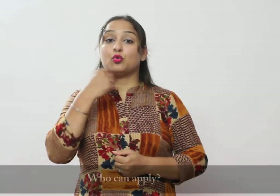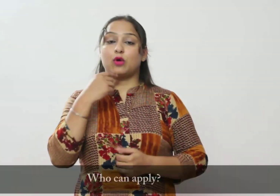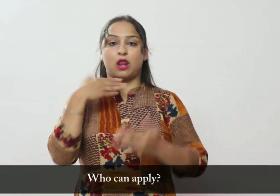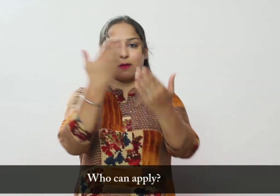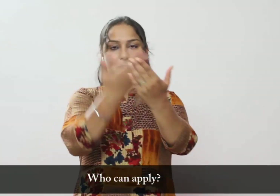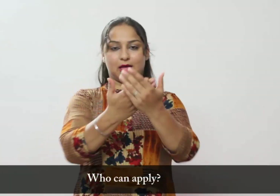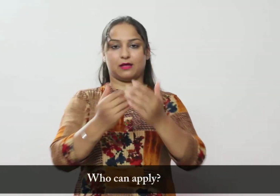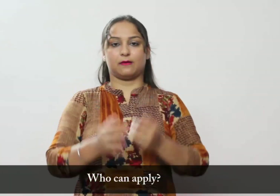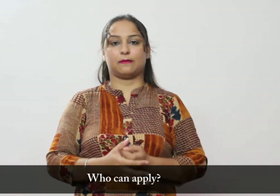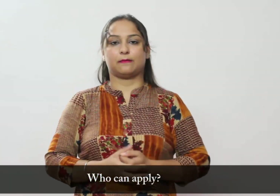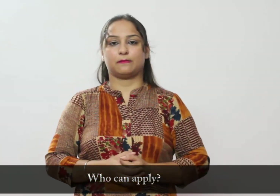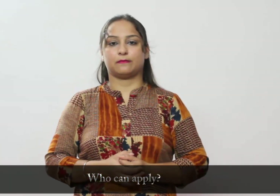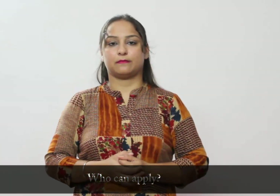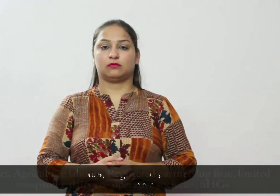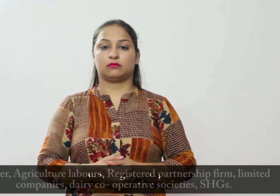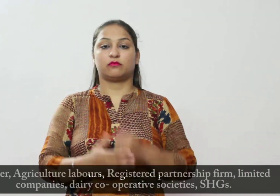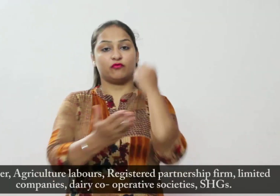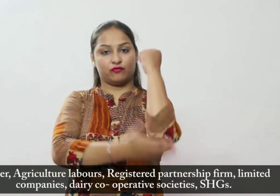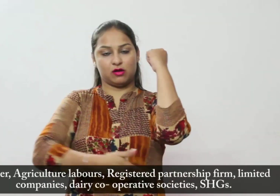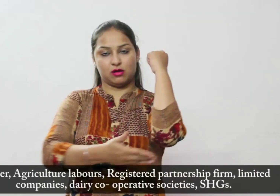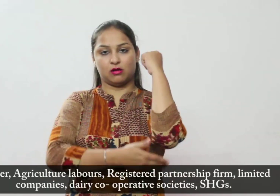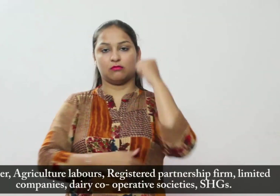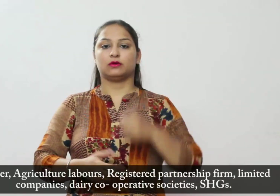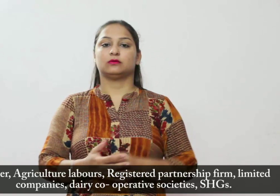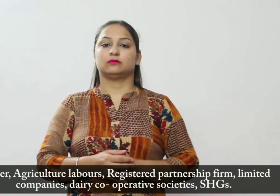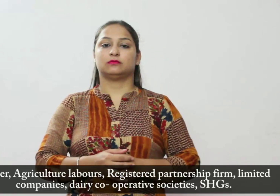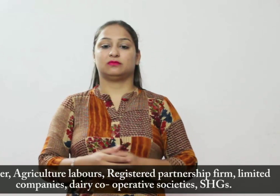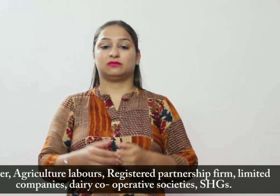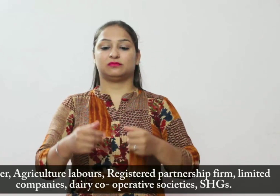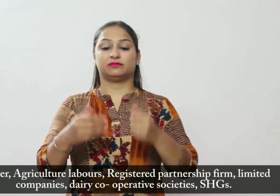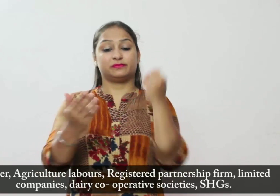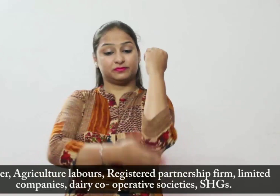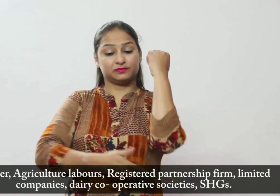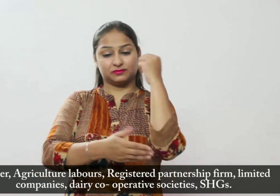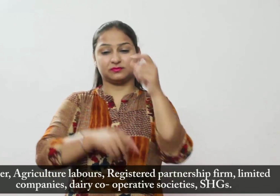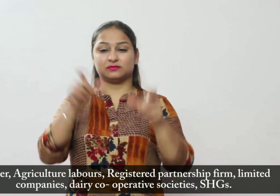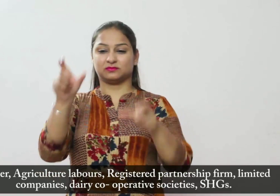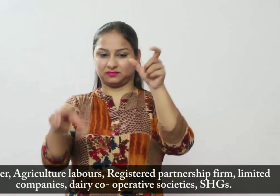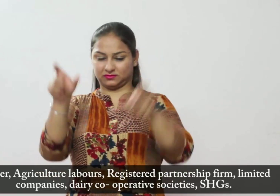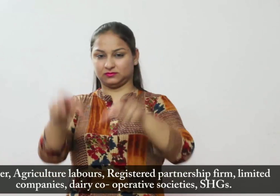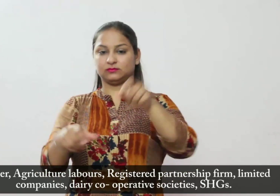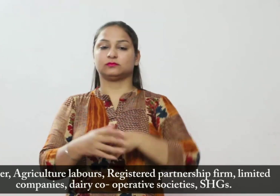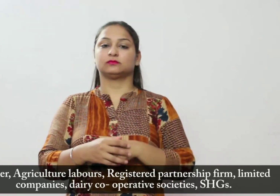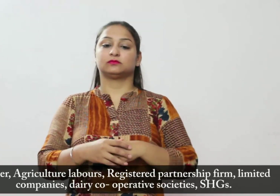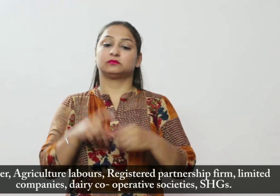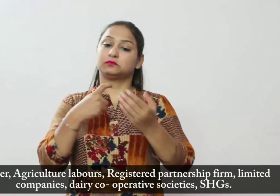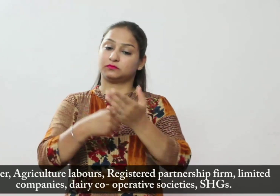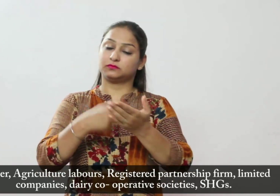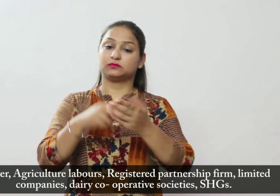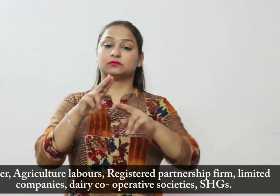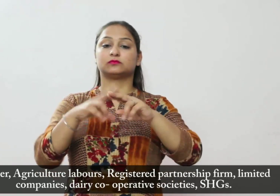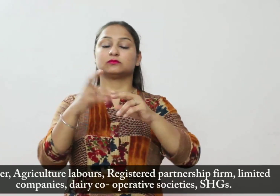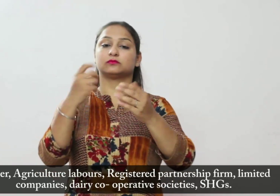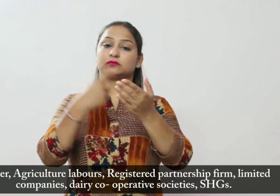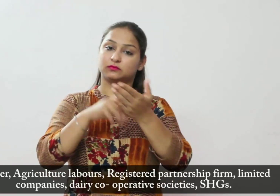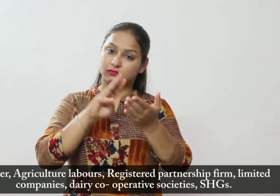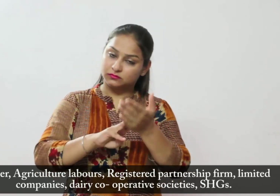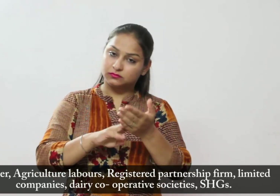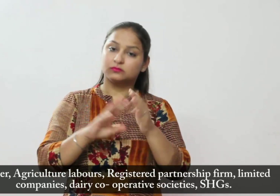कौन आवेदन कर सकता है? किसान, खेतीहर मजदूर, पंजीकृत साझेदारी फर्म,